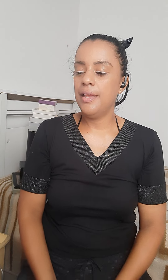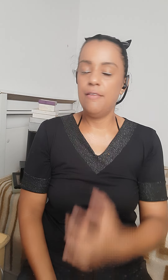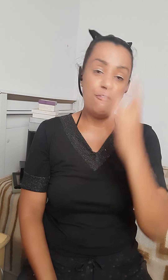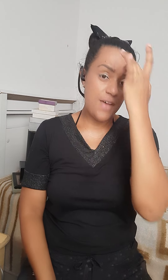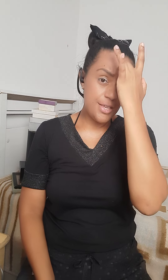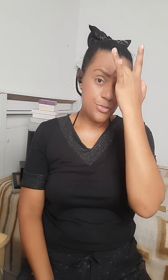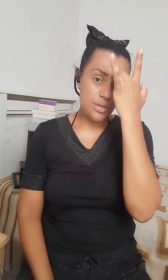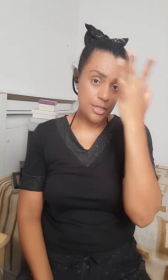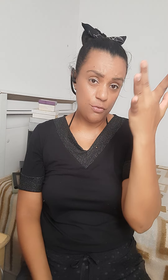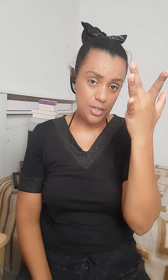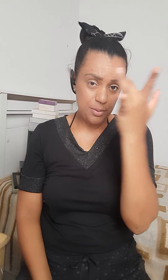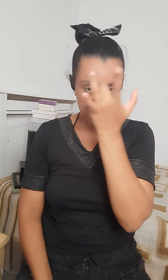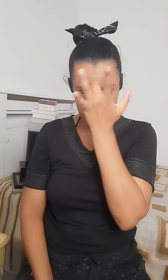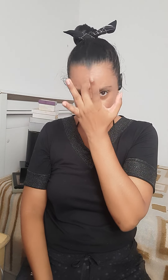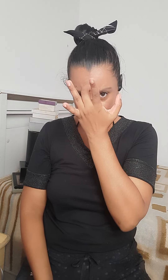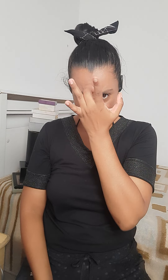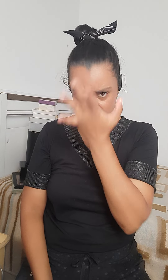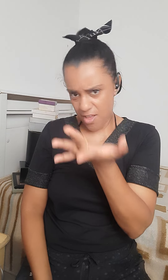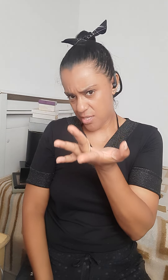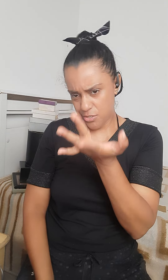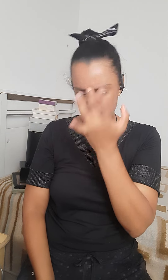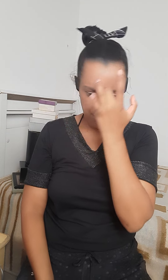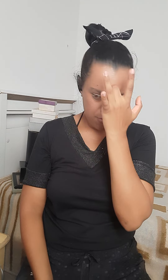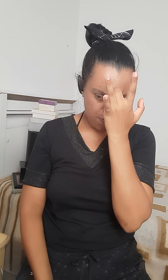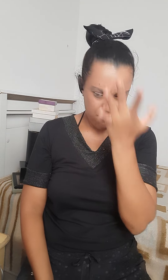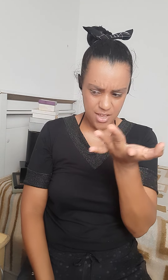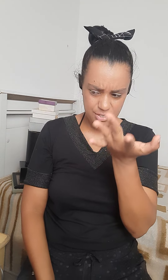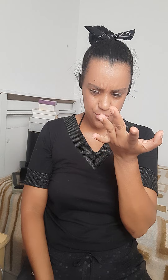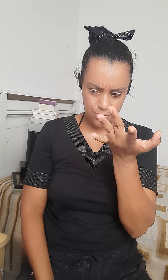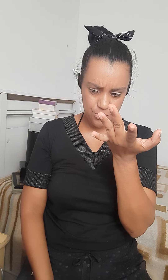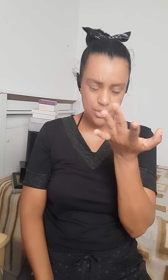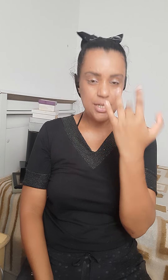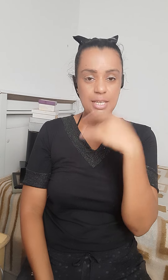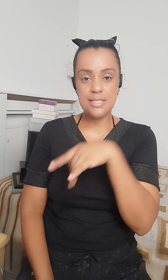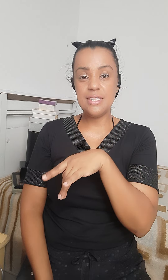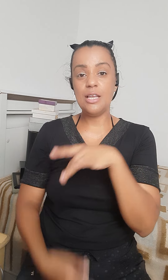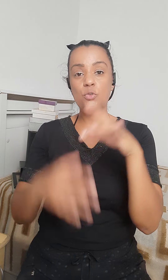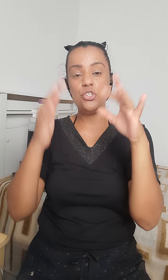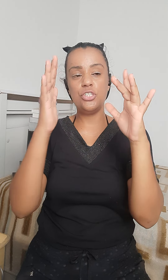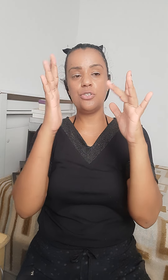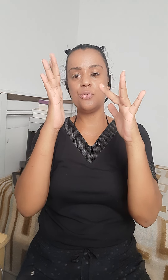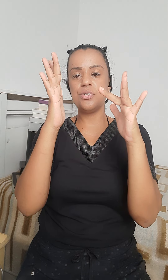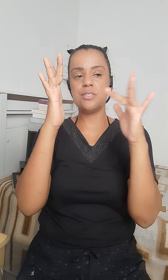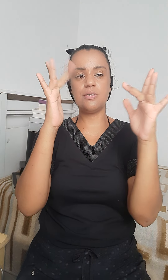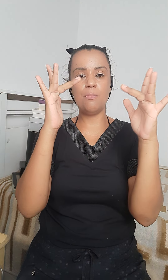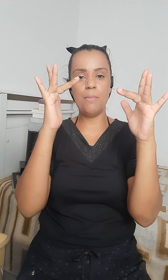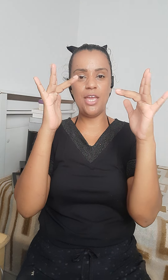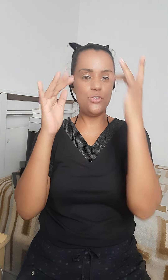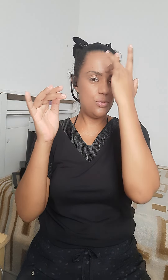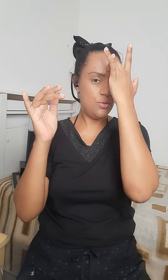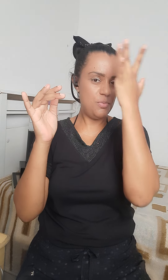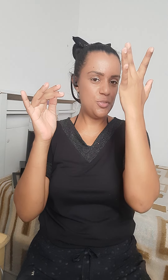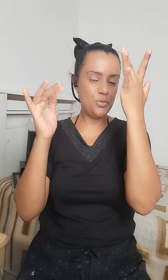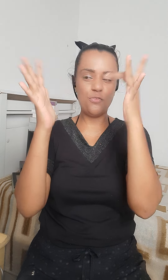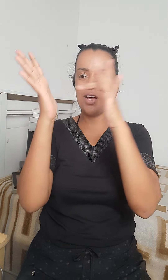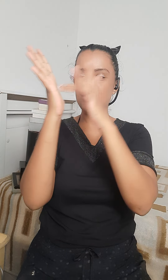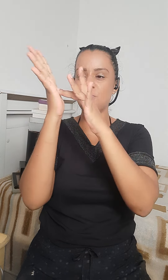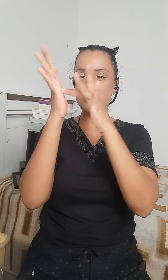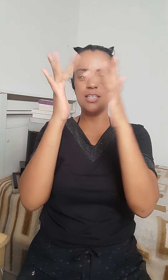É fácil, né? Que eu falei pra vocês. Fácil, fácil. Sinal de Jesus, médio, mesmo do fácil, mas aqui,